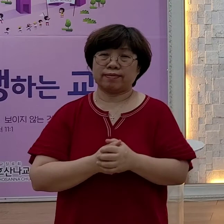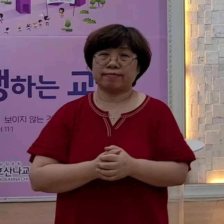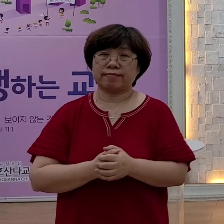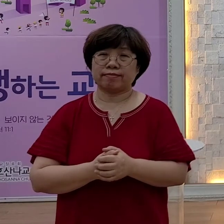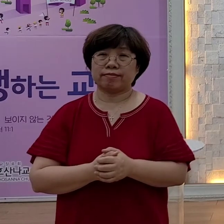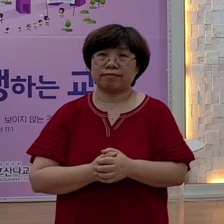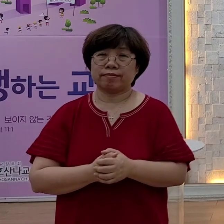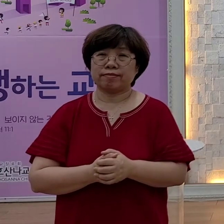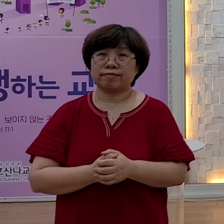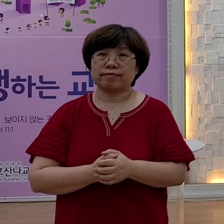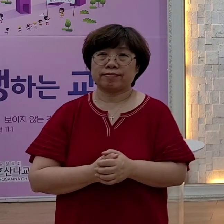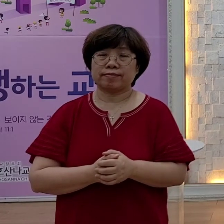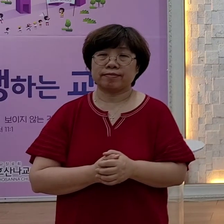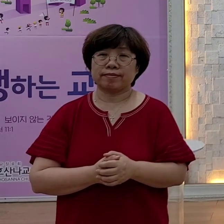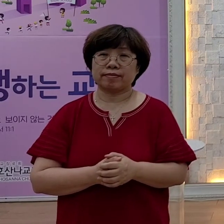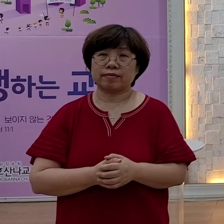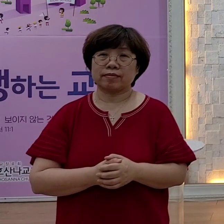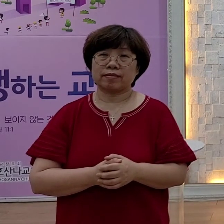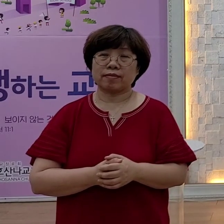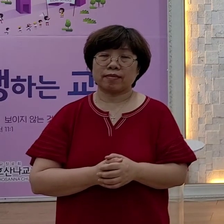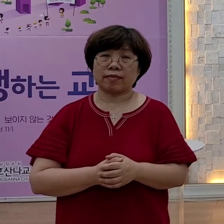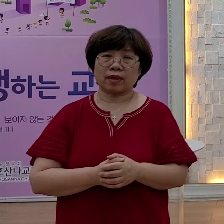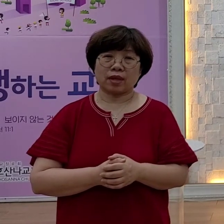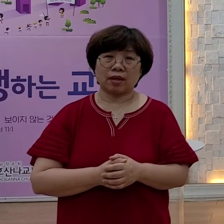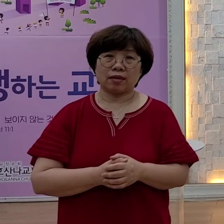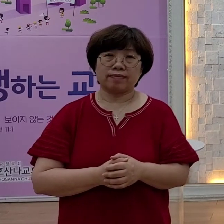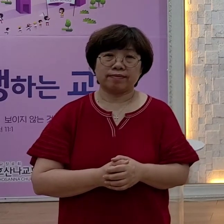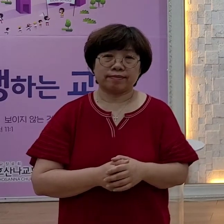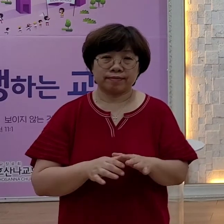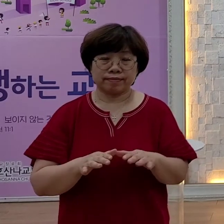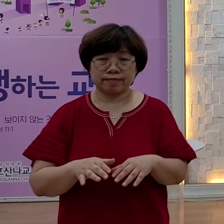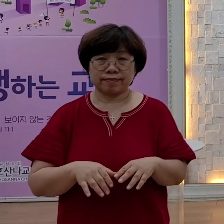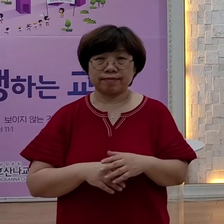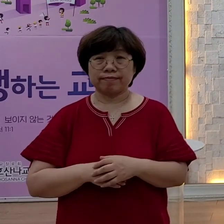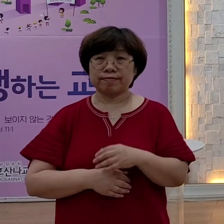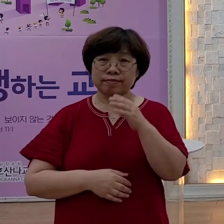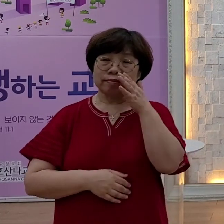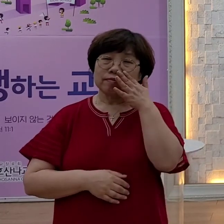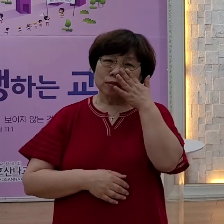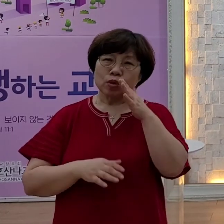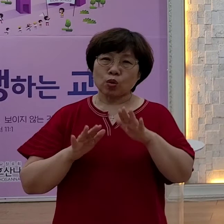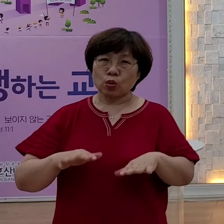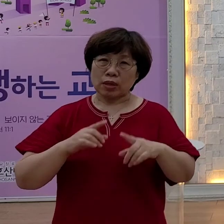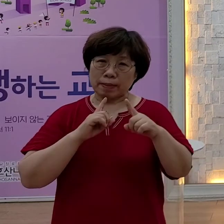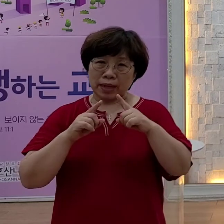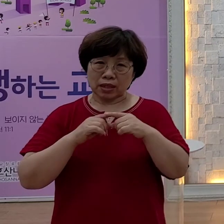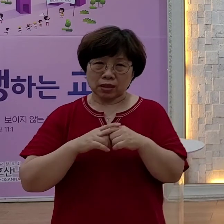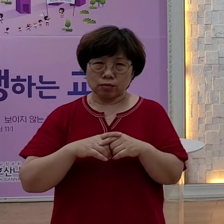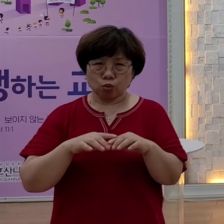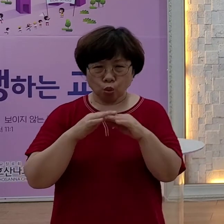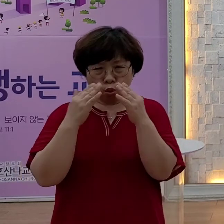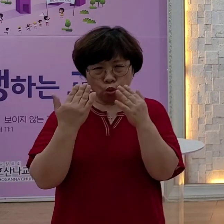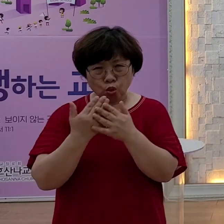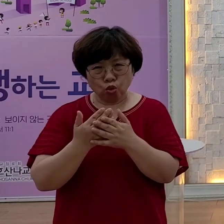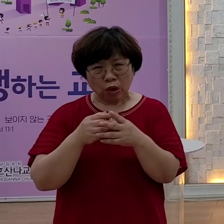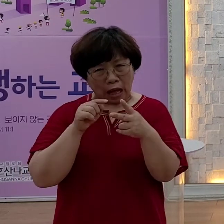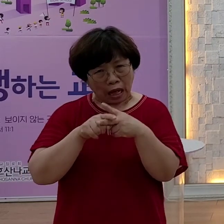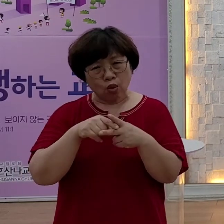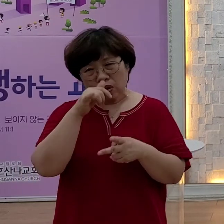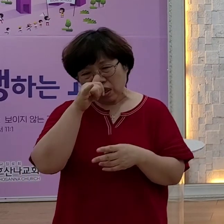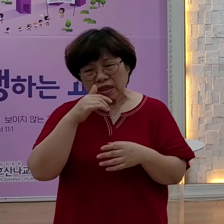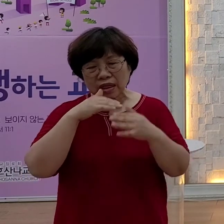말씀들을 아까도 제가 처음에 말씀드렸죠. 여기 모르는 단어가 없고 모르는 내용이 없고 하나도 우리 어려운 게 없어요.